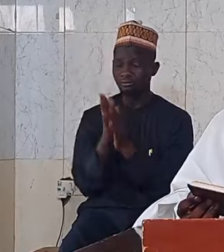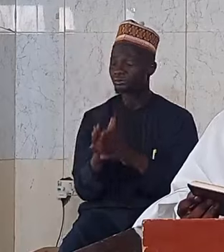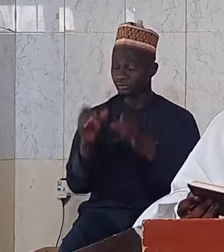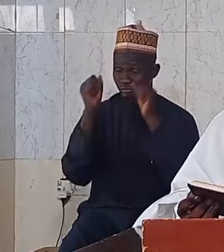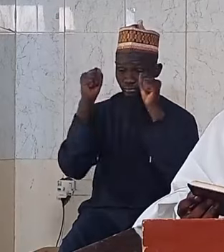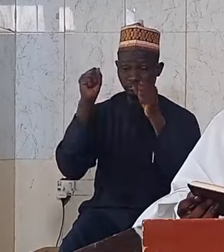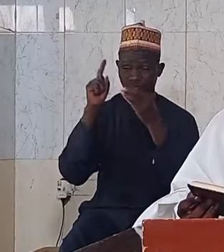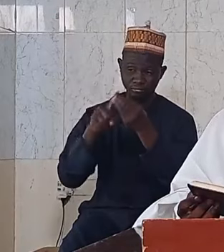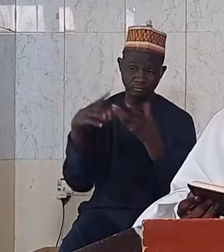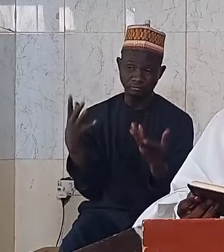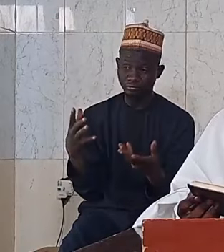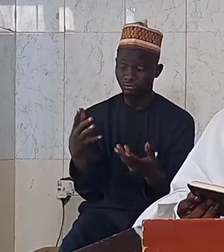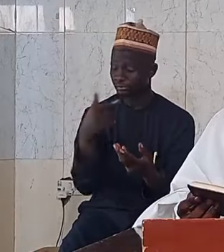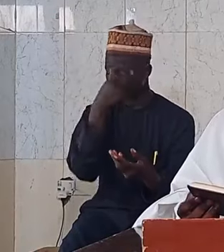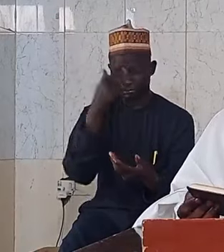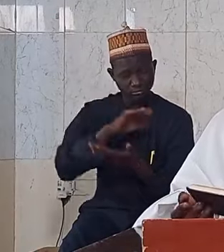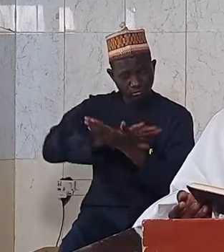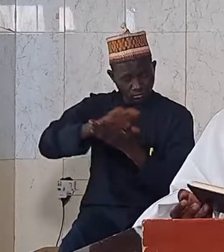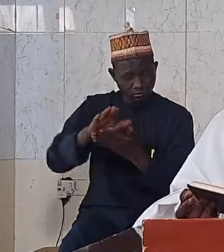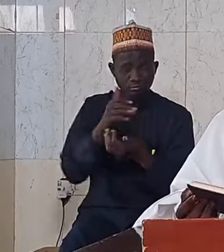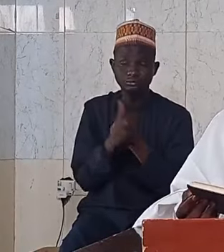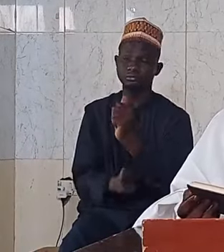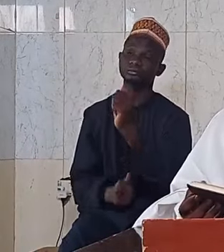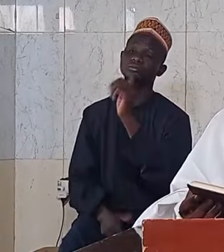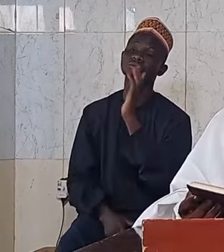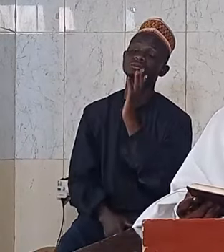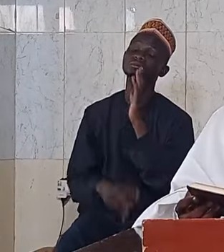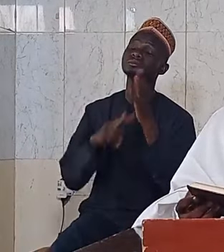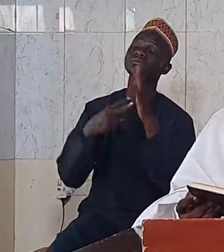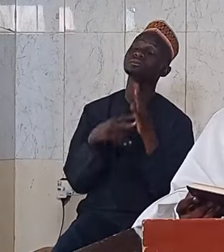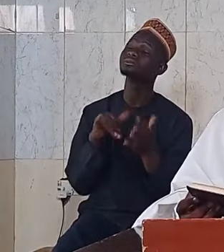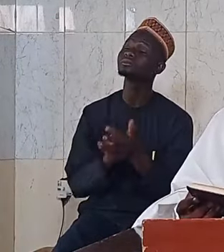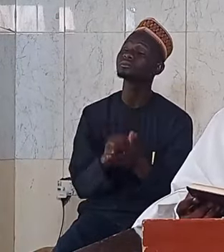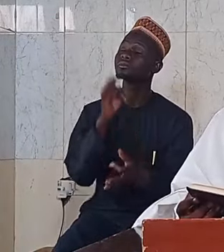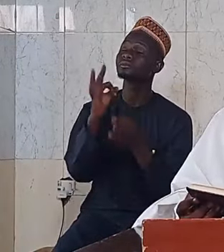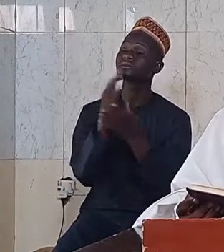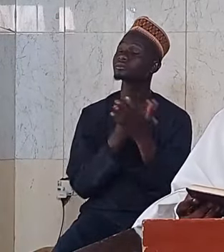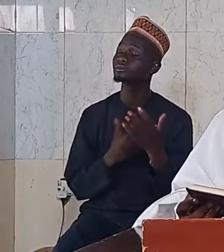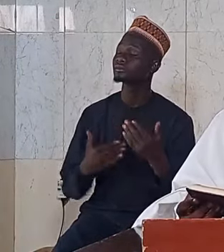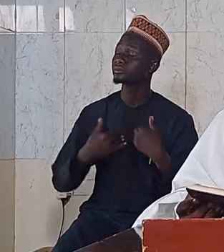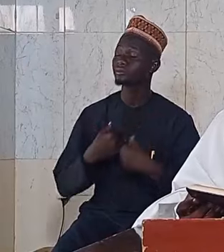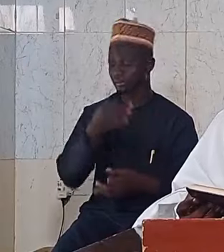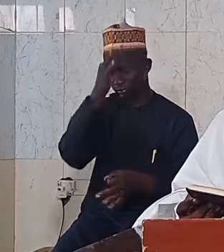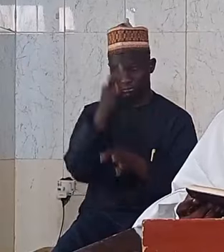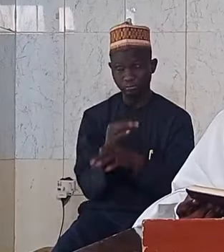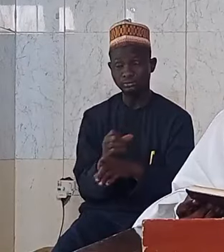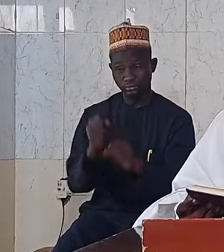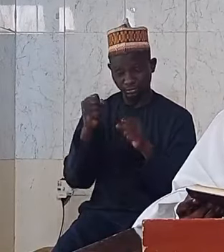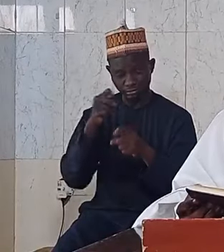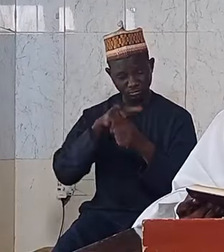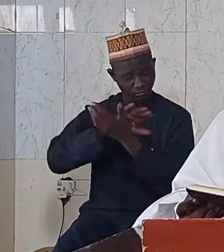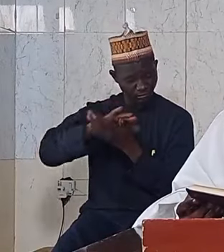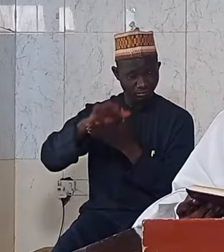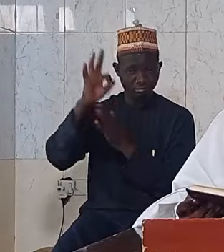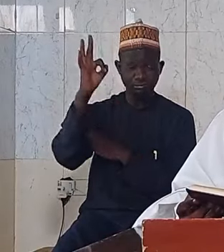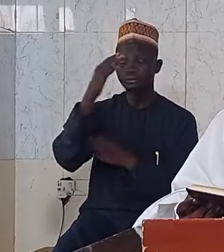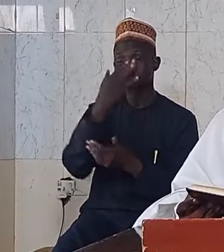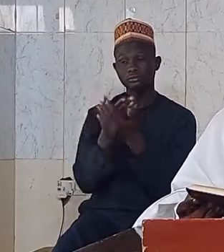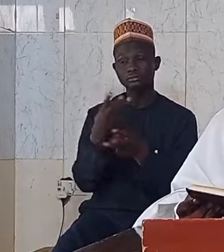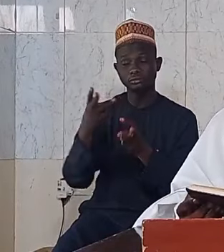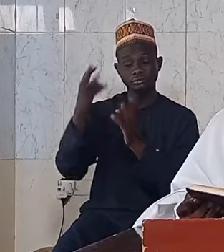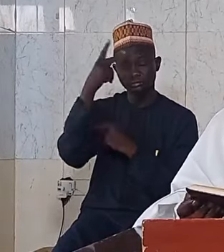karfi da ikhlasin sa da mutaba'arsa ma'ana in mutum mai imani ne mai ikhlasi ne mai mutaba'a